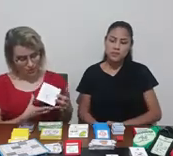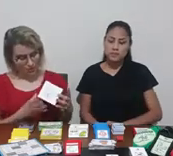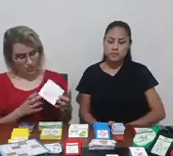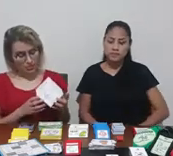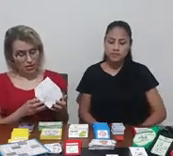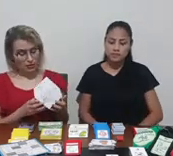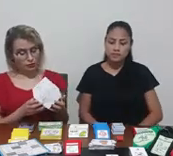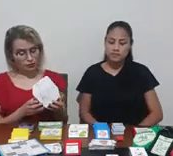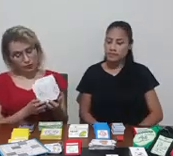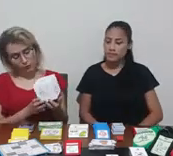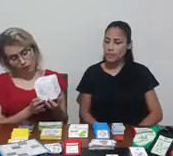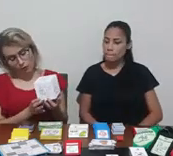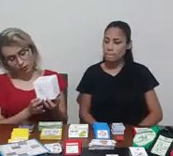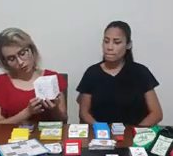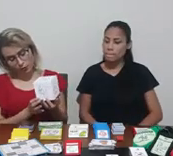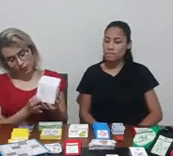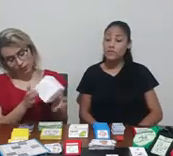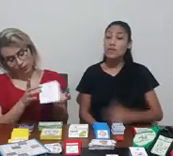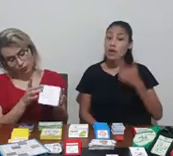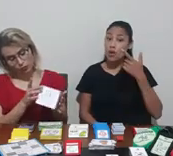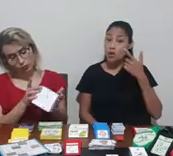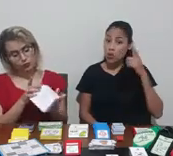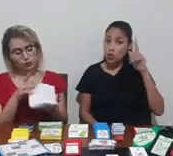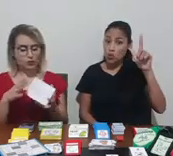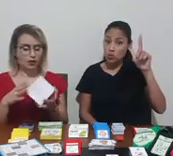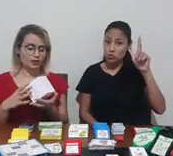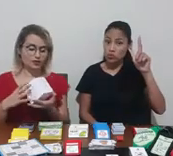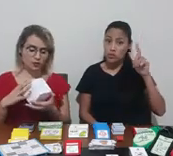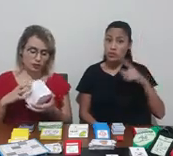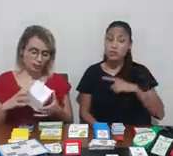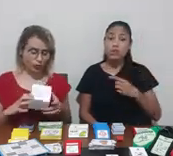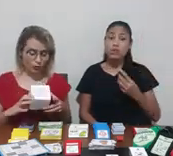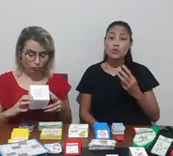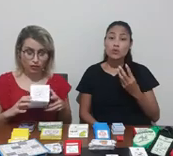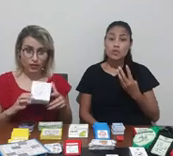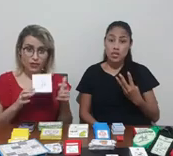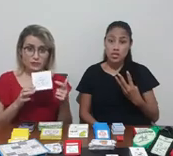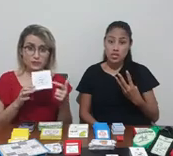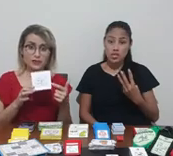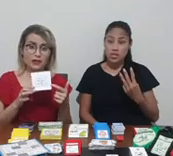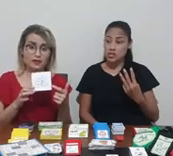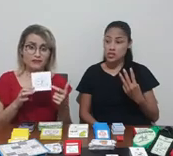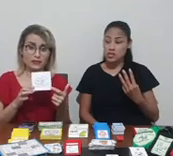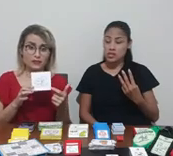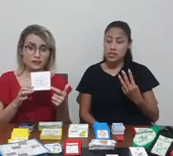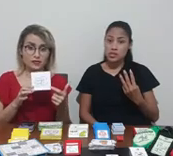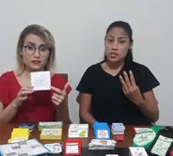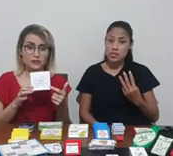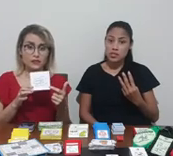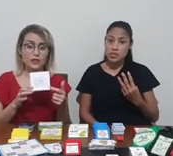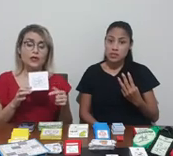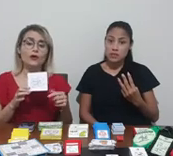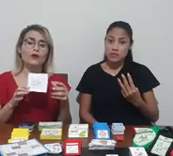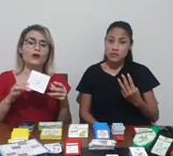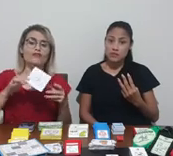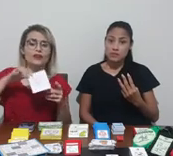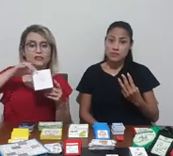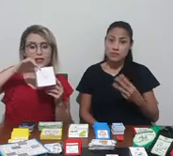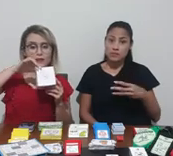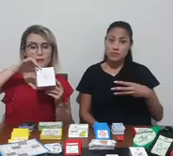tá? E aí, eu vou ter uma outra mudança no 3, porque o 3 sem referência é assim, e